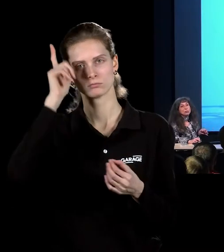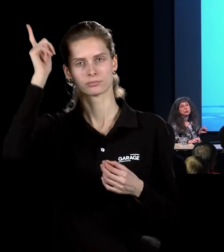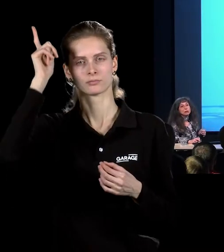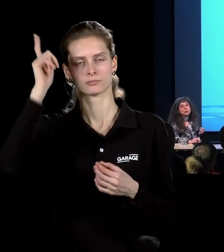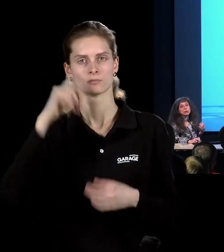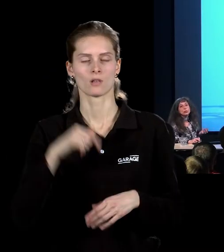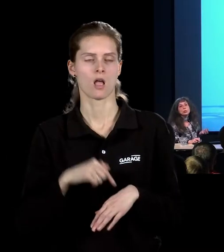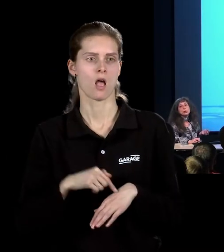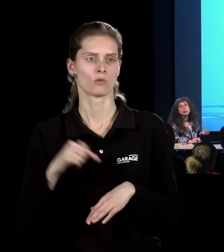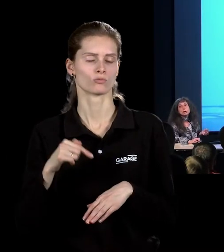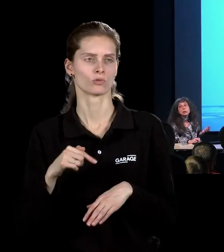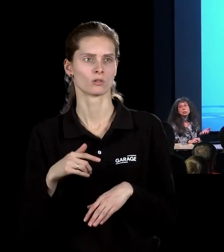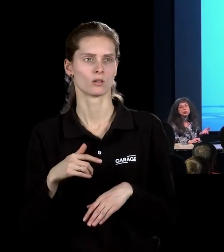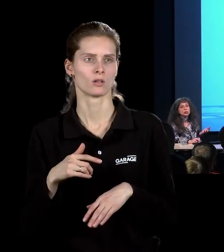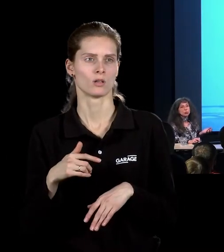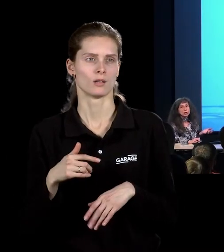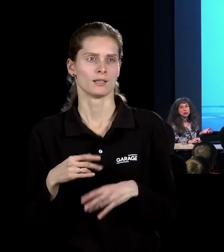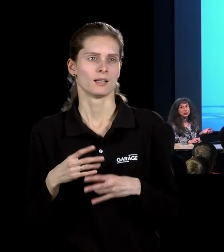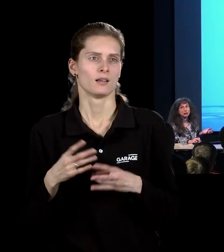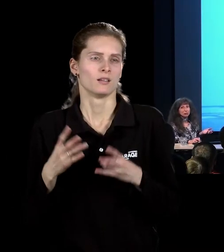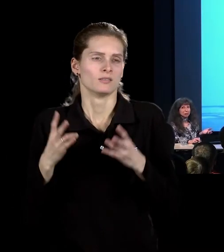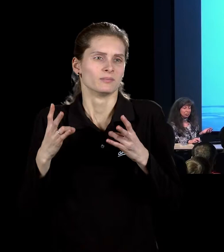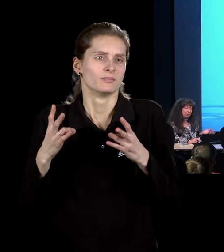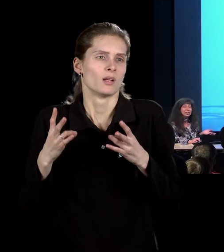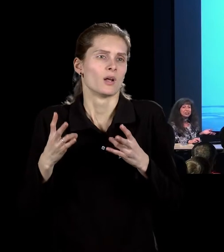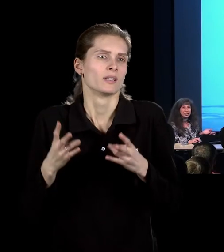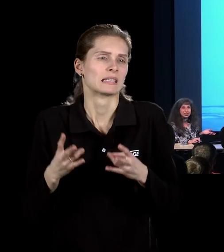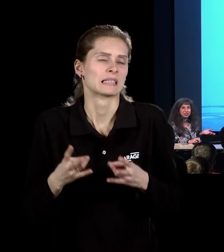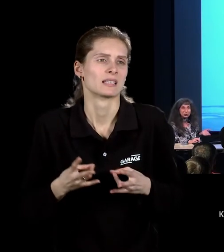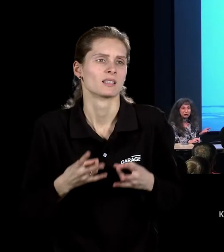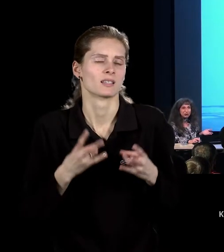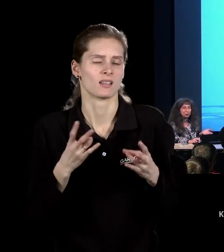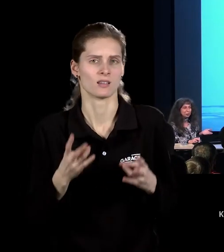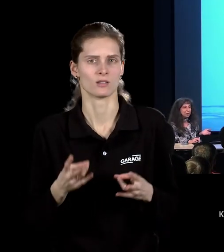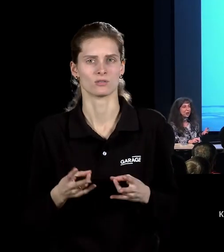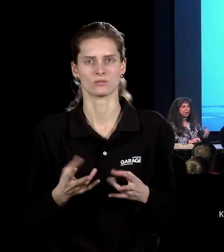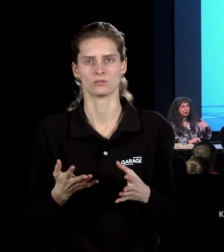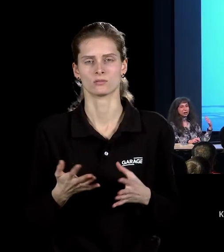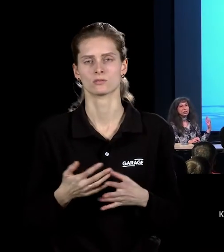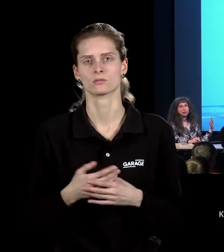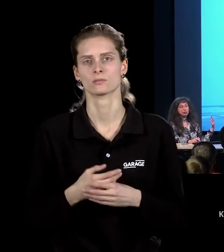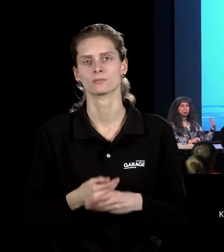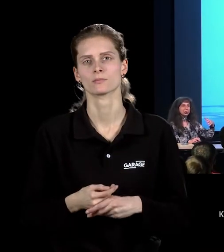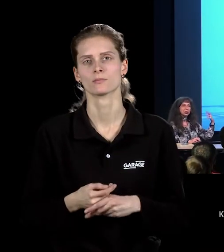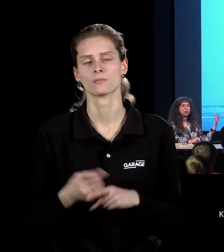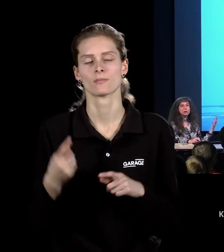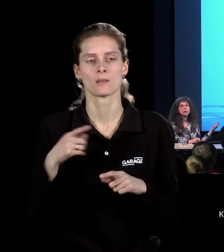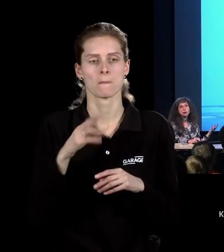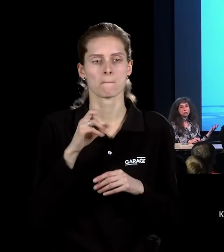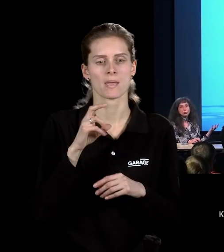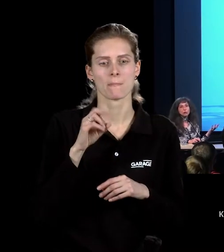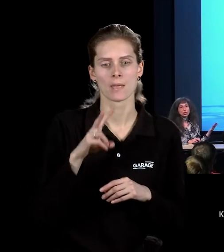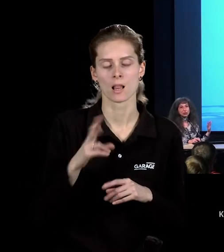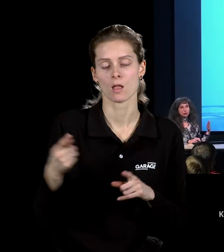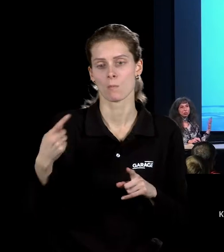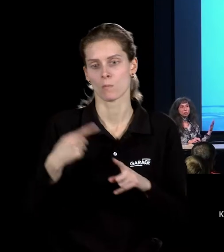с ощущением одновременно абсолютной уязвимости, хрупкости, бренности, да, которая есть в пепле, и невероятной такой